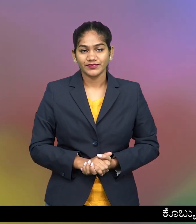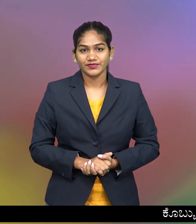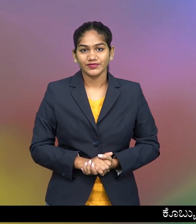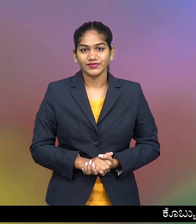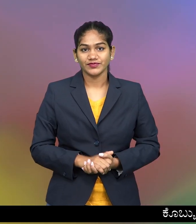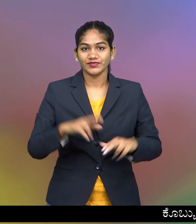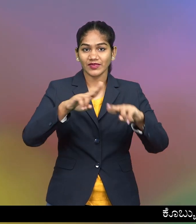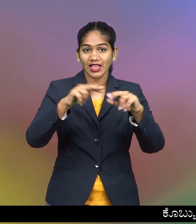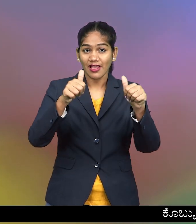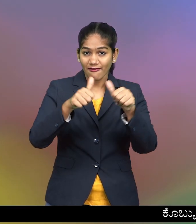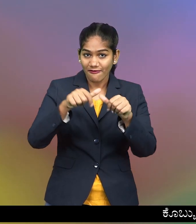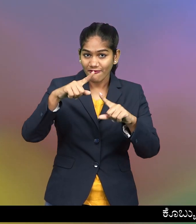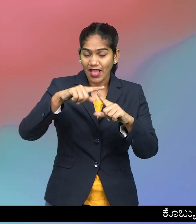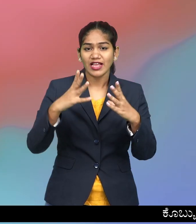ಕೊಬ್ಬು ಕರಗುವ ಜೀವಸತ್ವಗಳು,